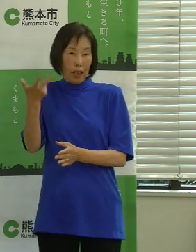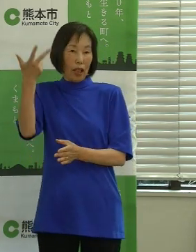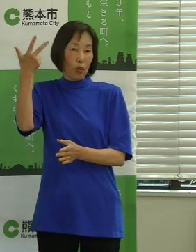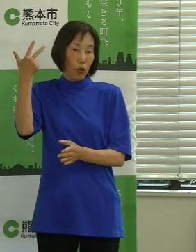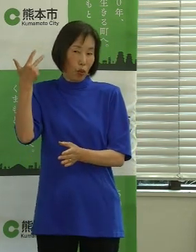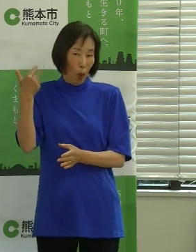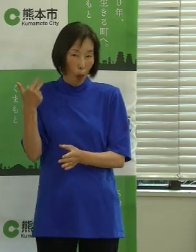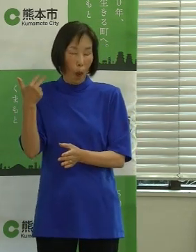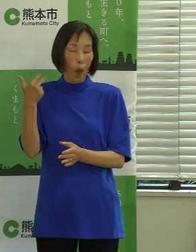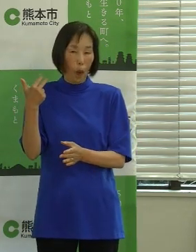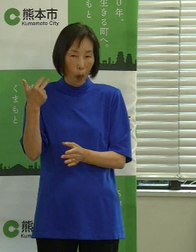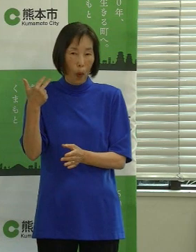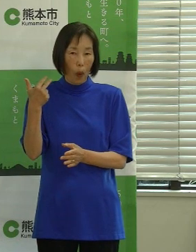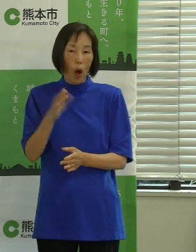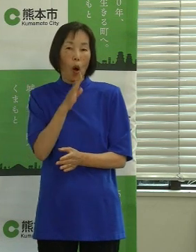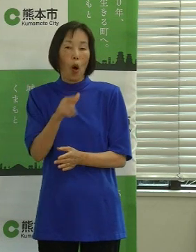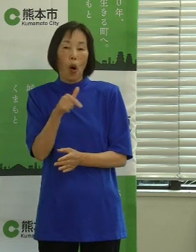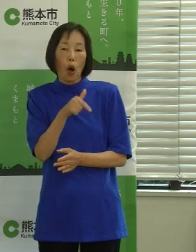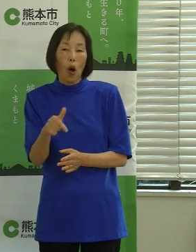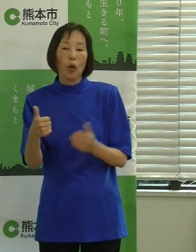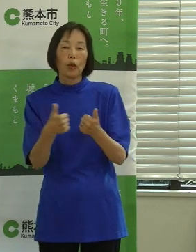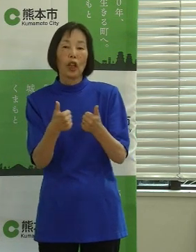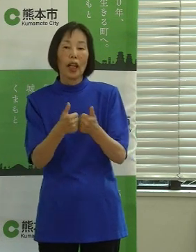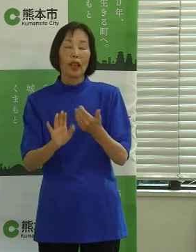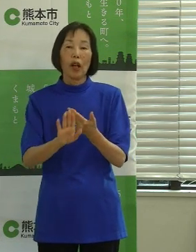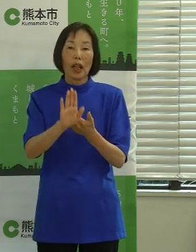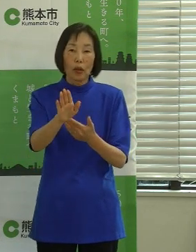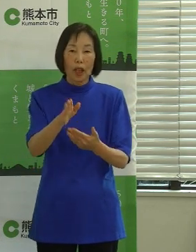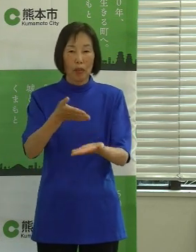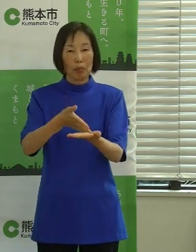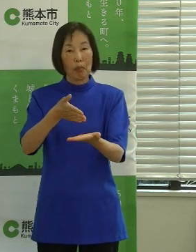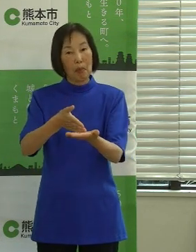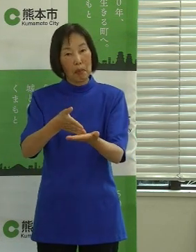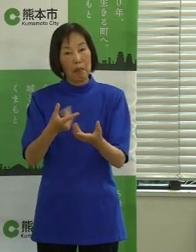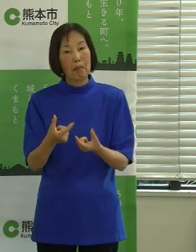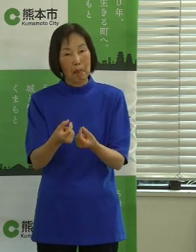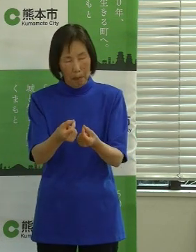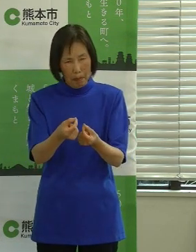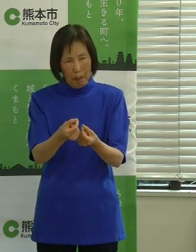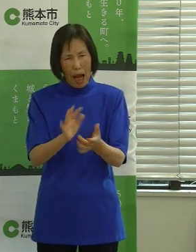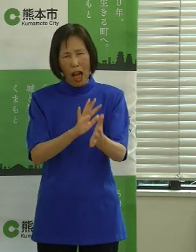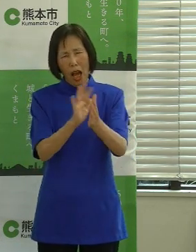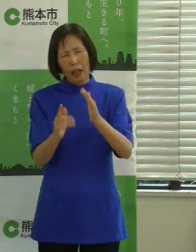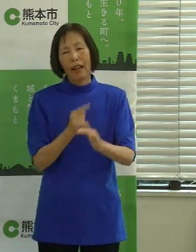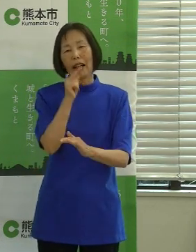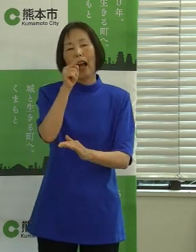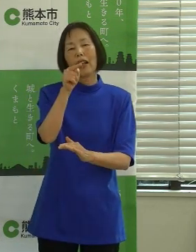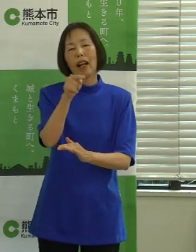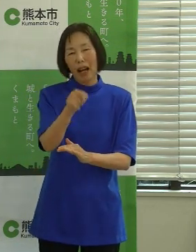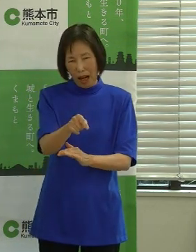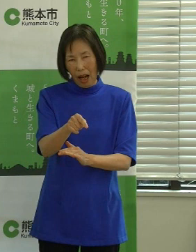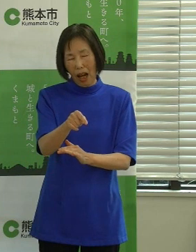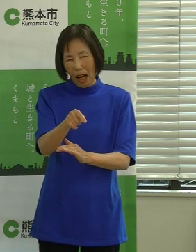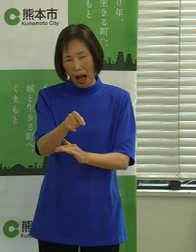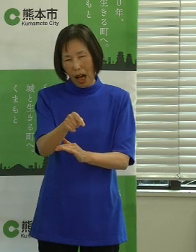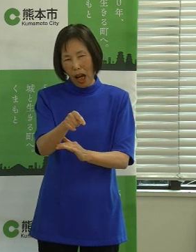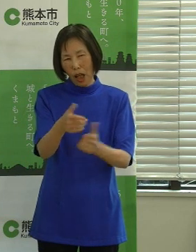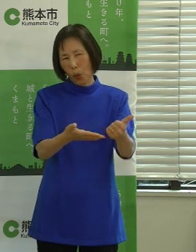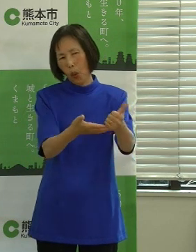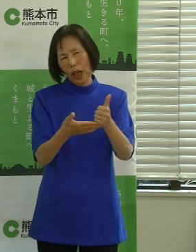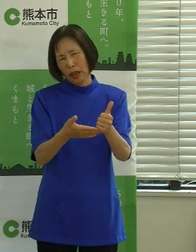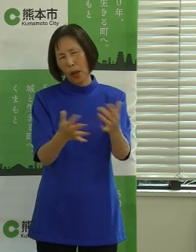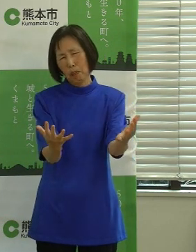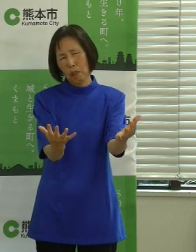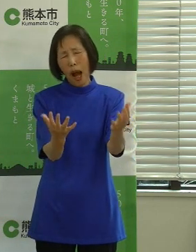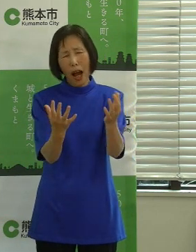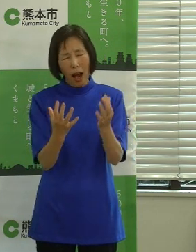も、本部会議の後で申し上げたかもしれませんけれども、やはり県外からのですね、お客様が非常に多